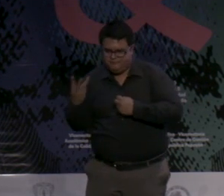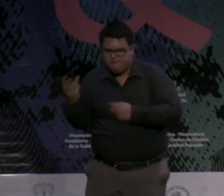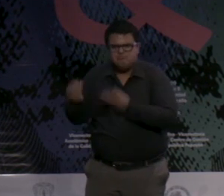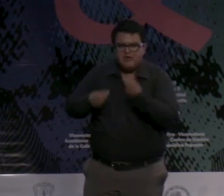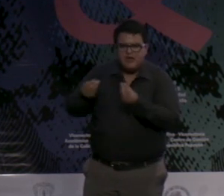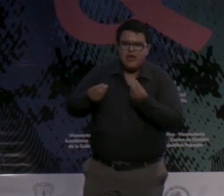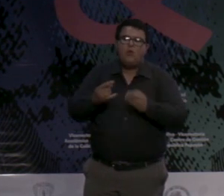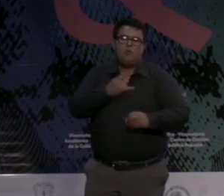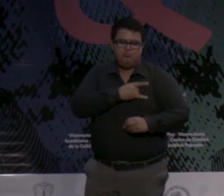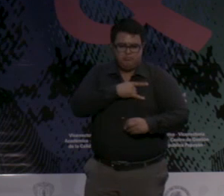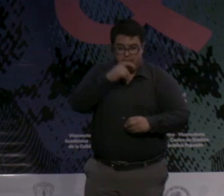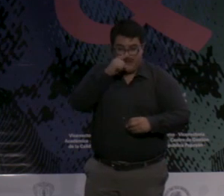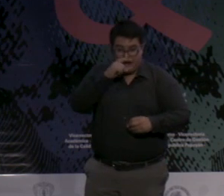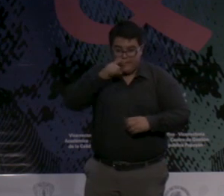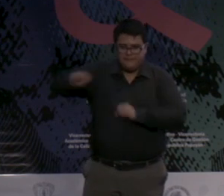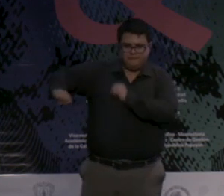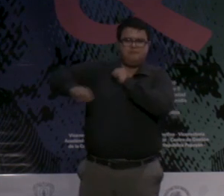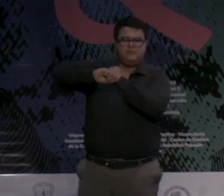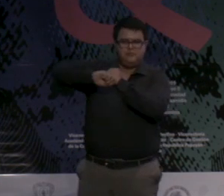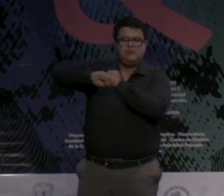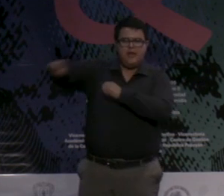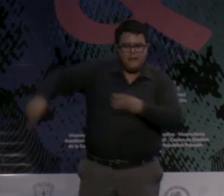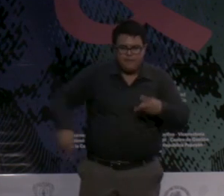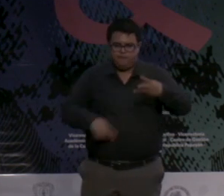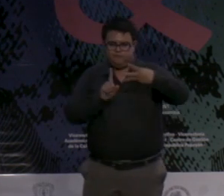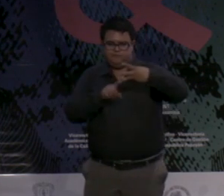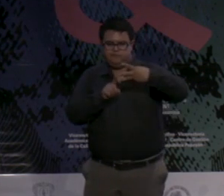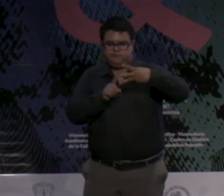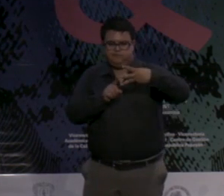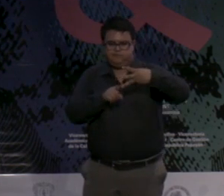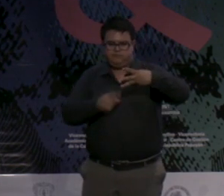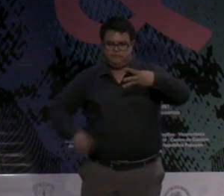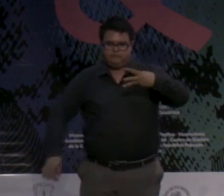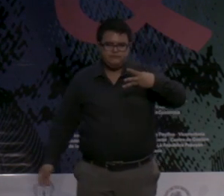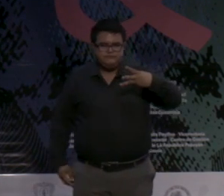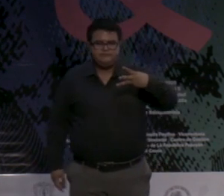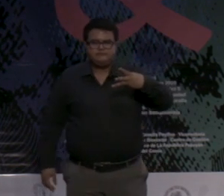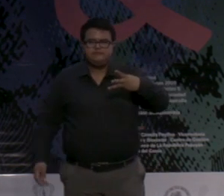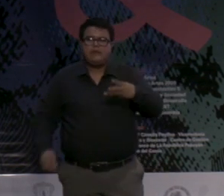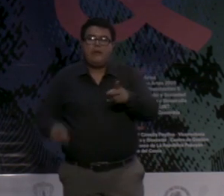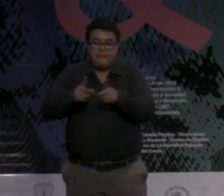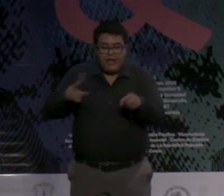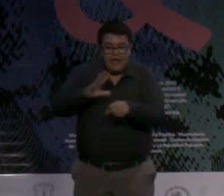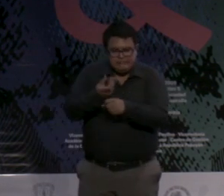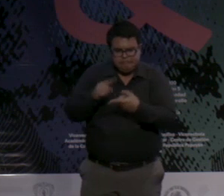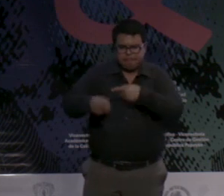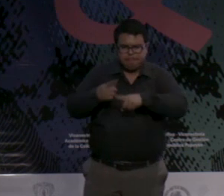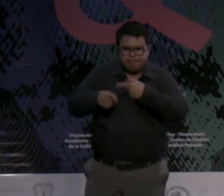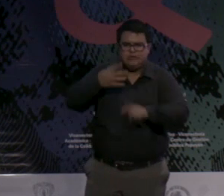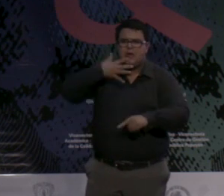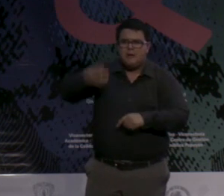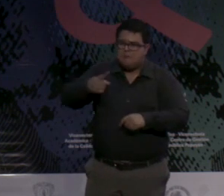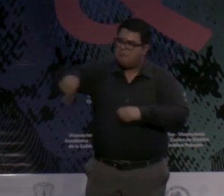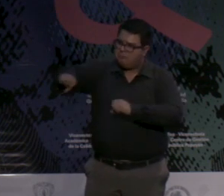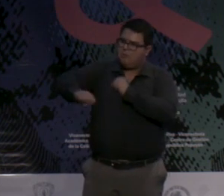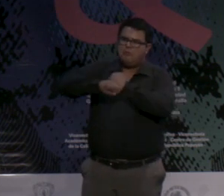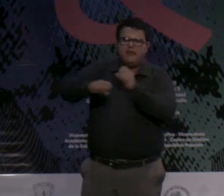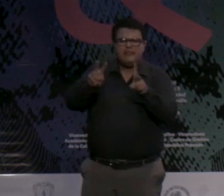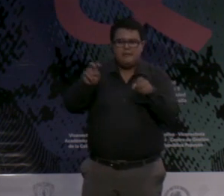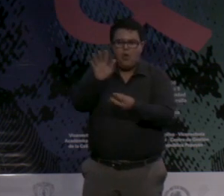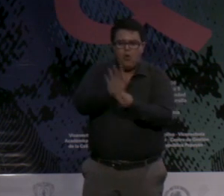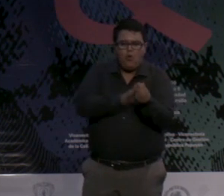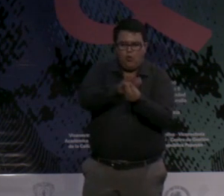también de la Universidad Javeriana. Y un tercer proyecto que es de unos artistas amigos, el colectivo Circular, que se